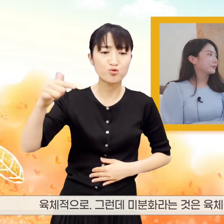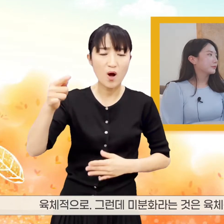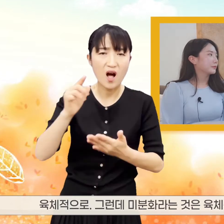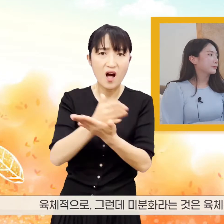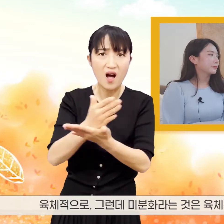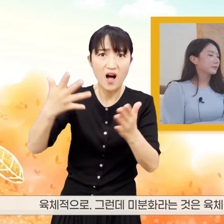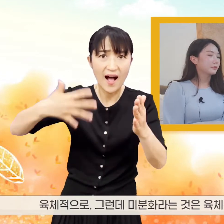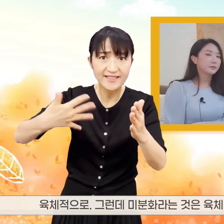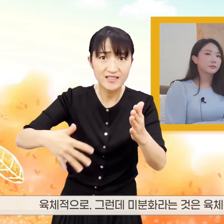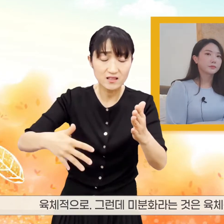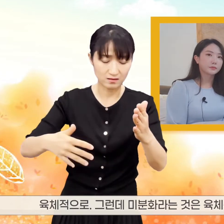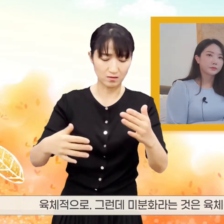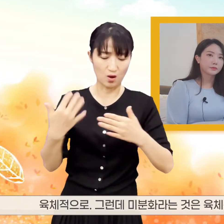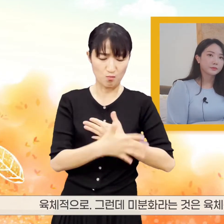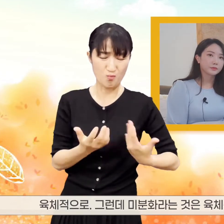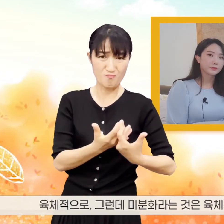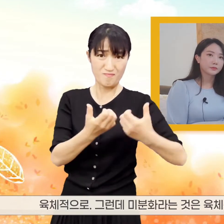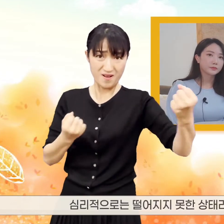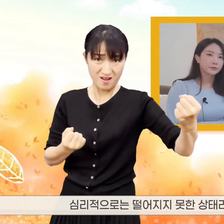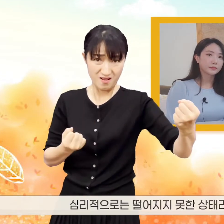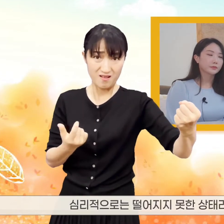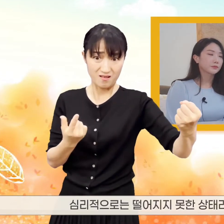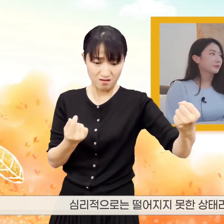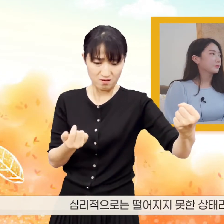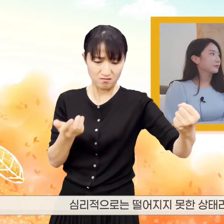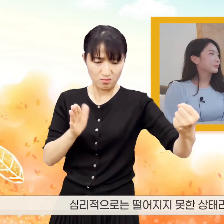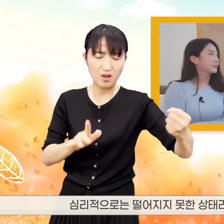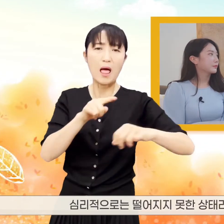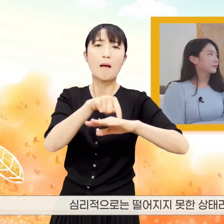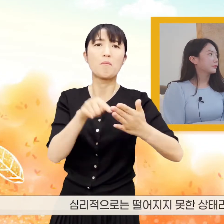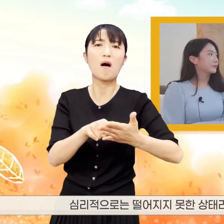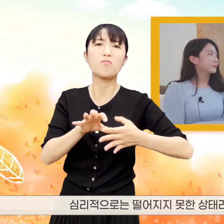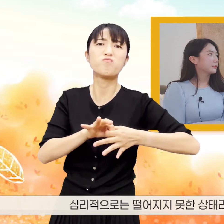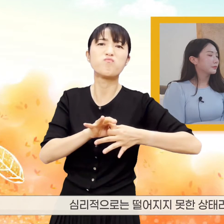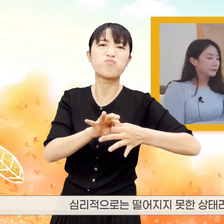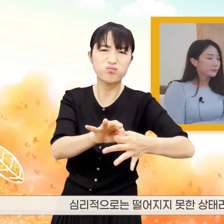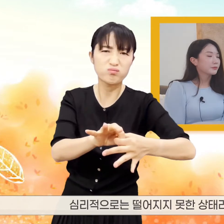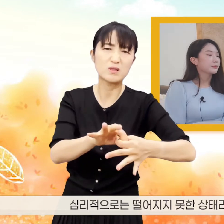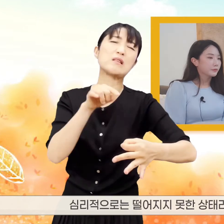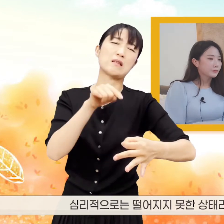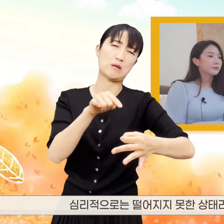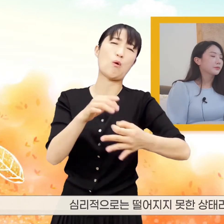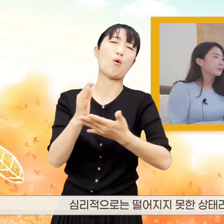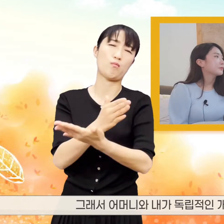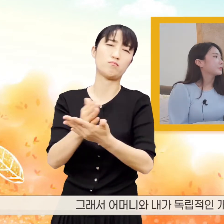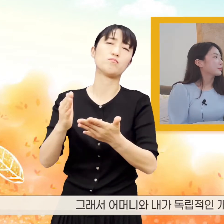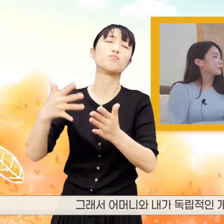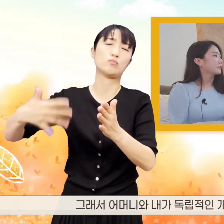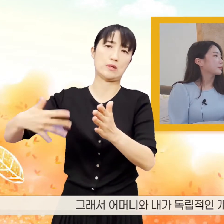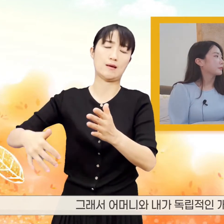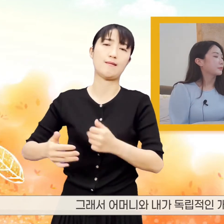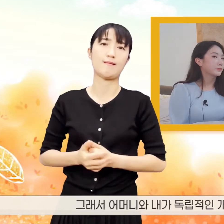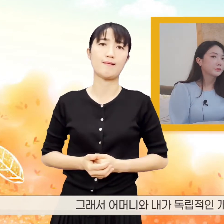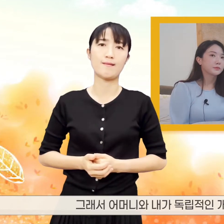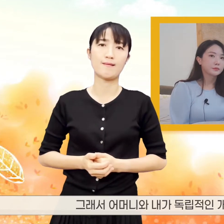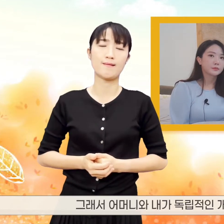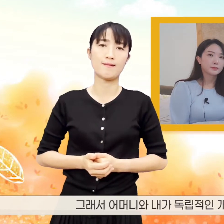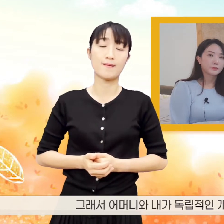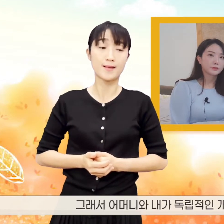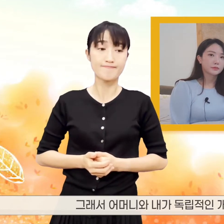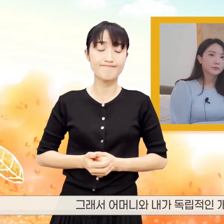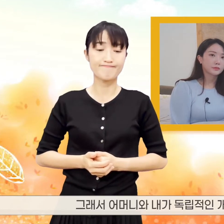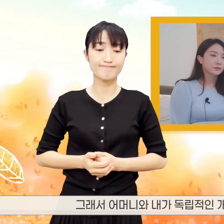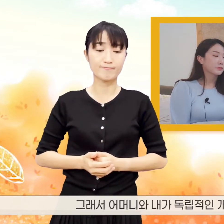것은 이제 육체적으로는 떨어져 있지만 심리적으로 떨어지지 못한 상태라고 생각하시면 돼요. 그래서